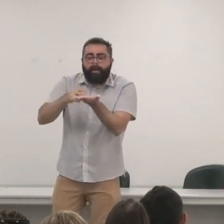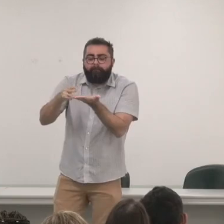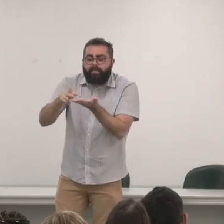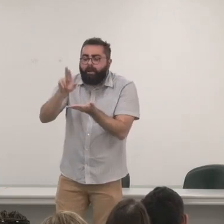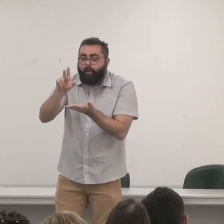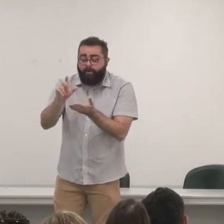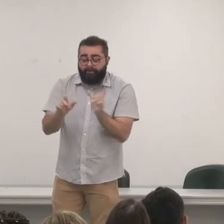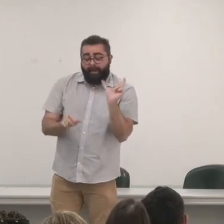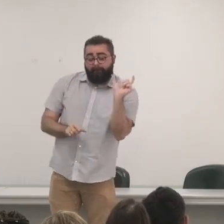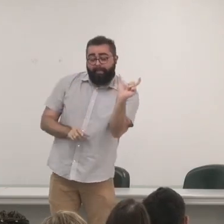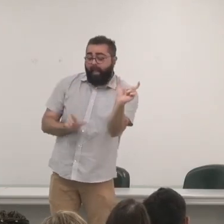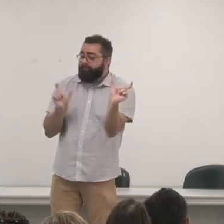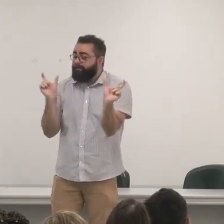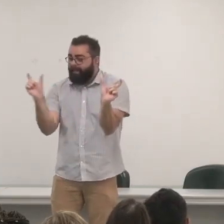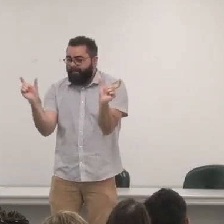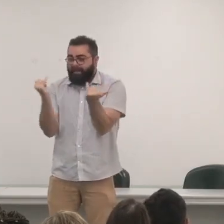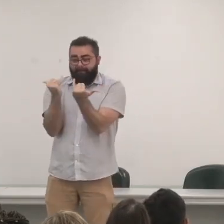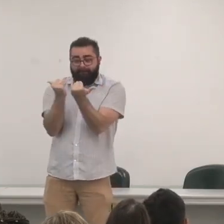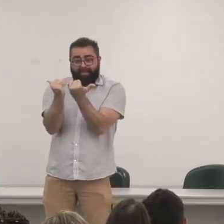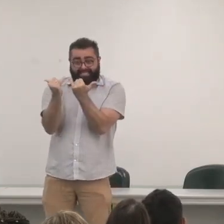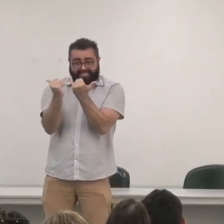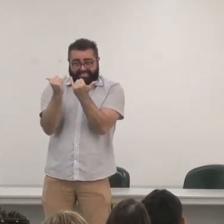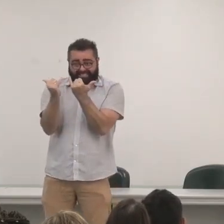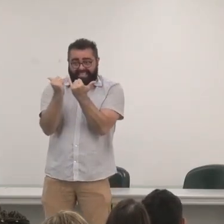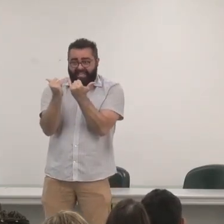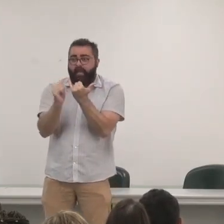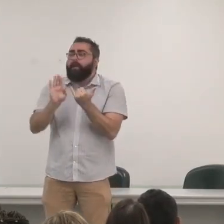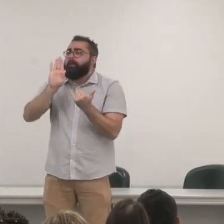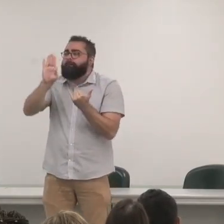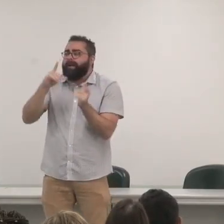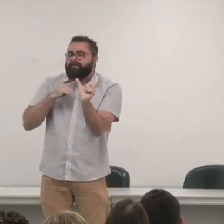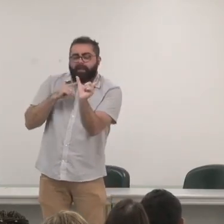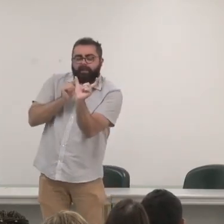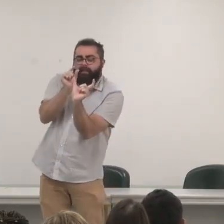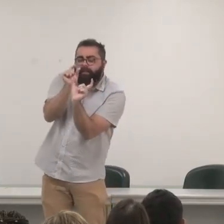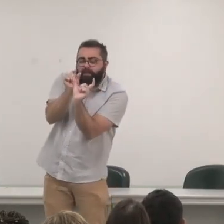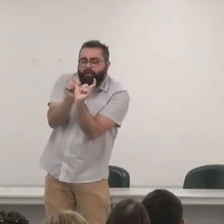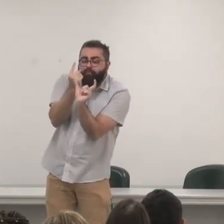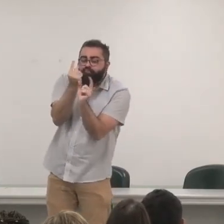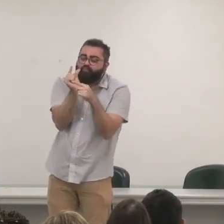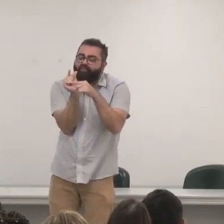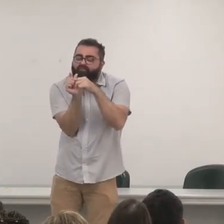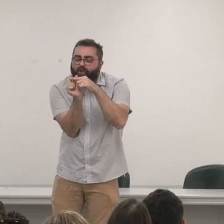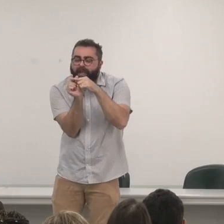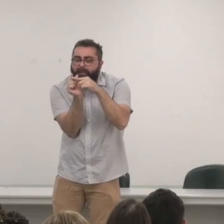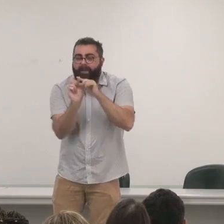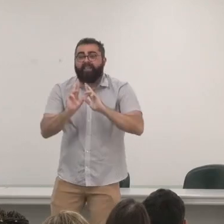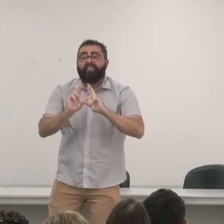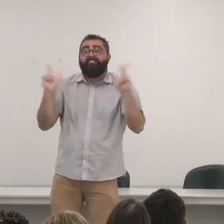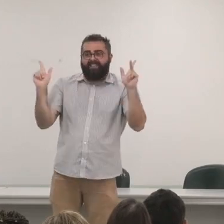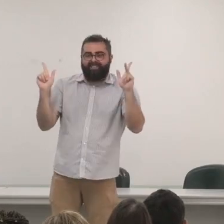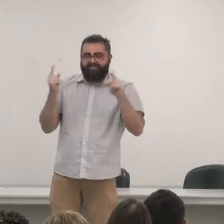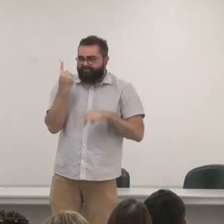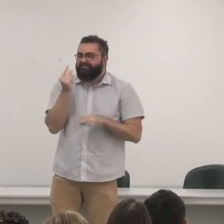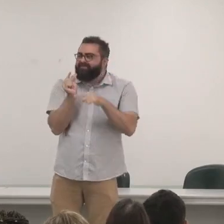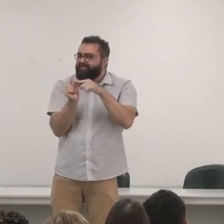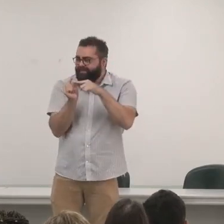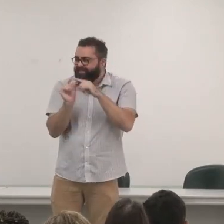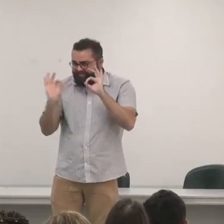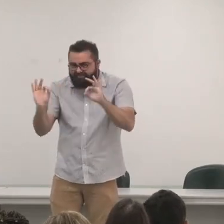são importantes porque palavras parecidas são diferenciadas apenas por um fonema,